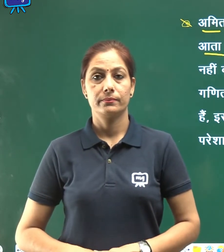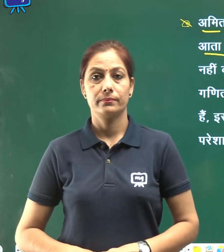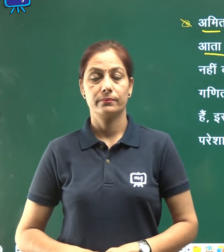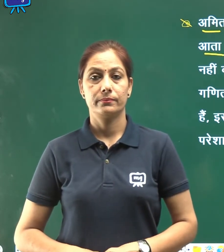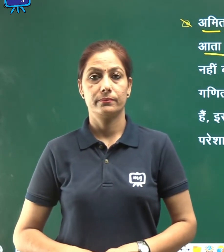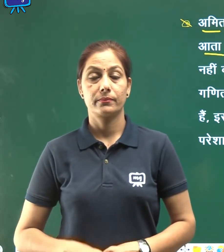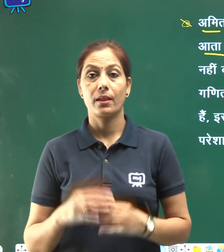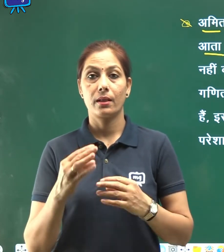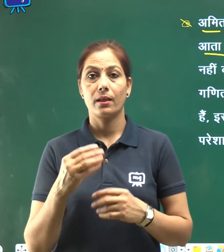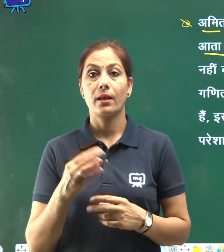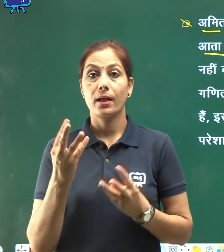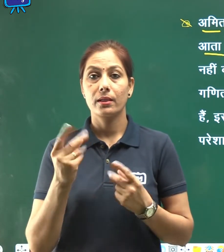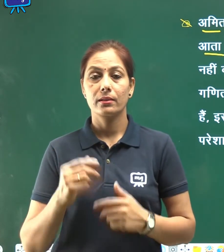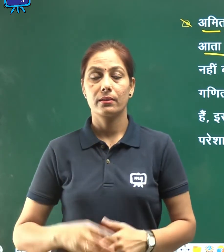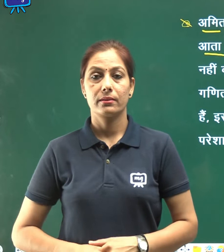गणित की